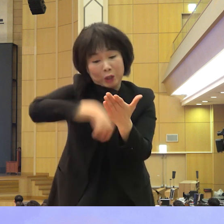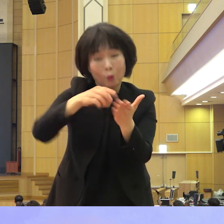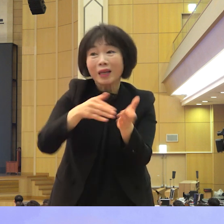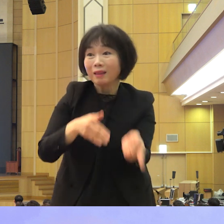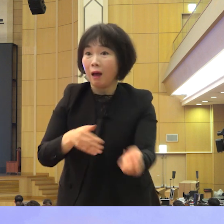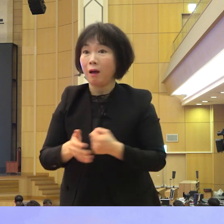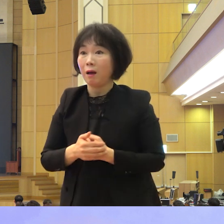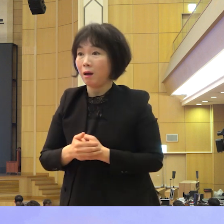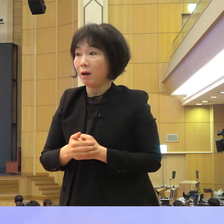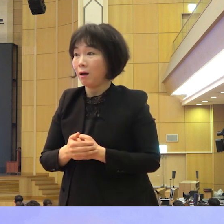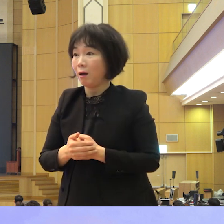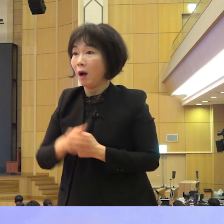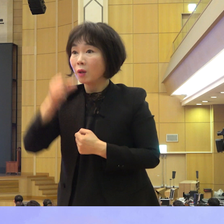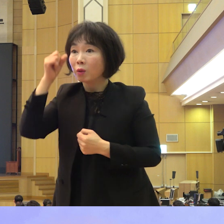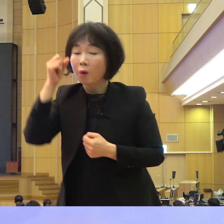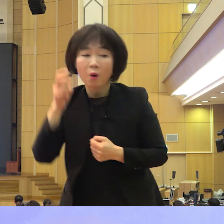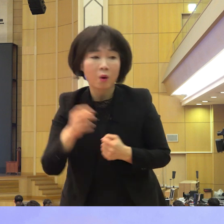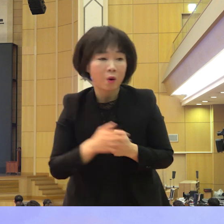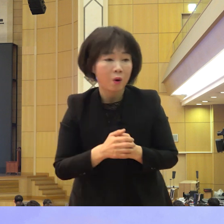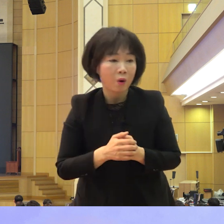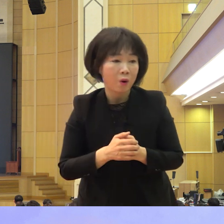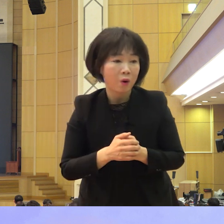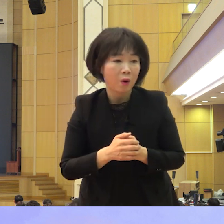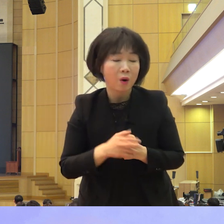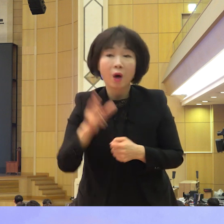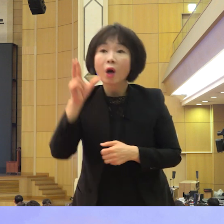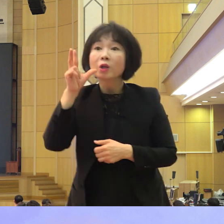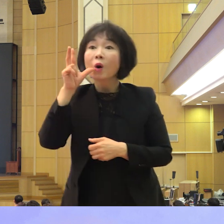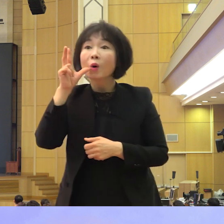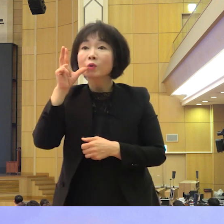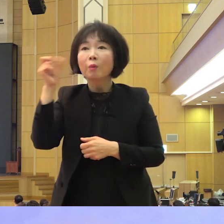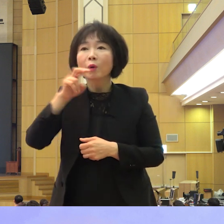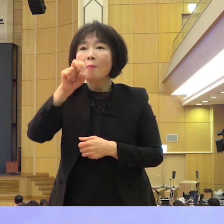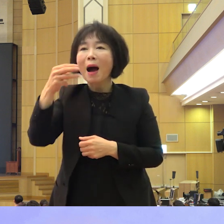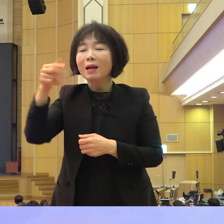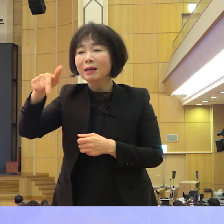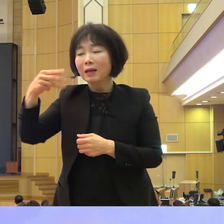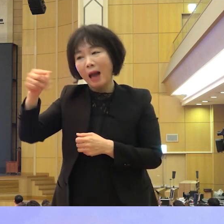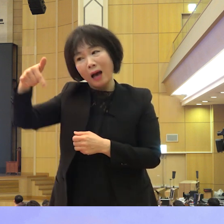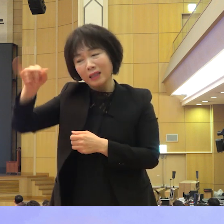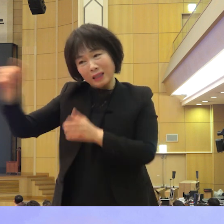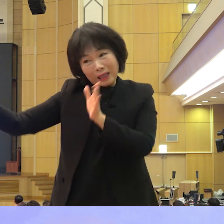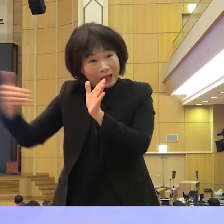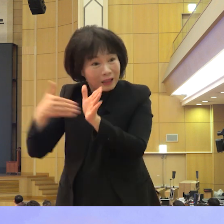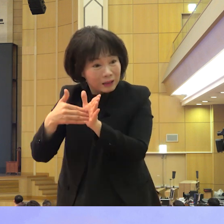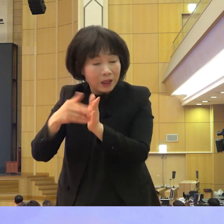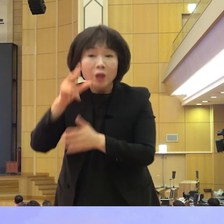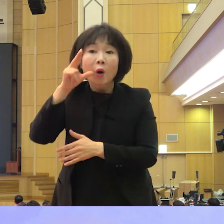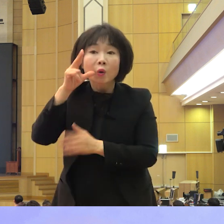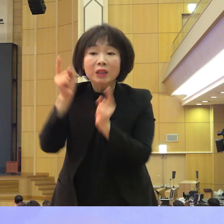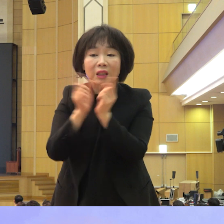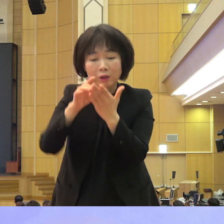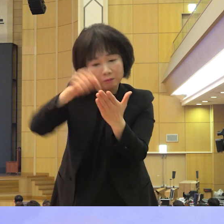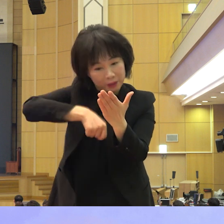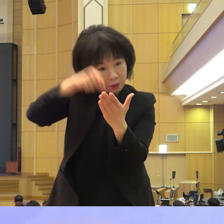모세가 기록했다는 뜻이죠. 여호수아서부터 말라기까지는 여호수아는 여호수아가 기록한